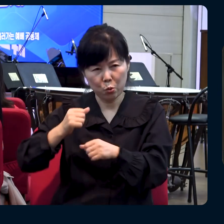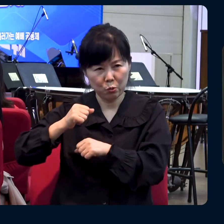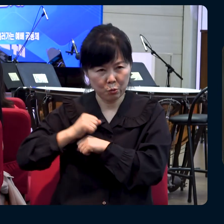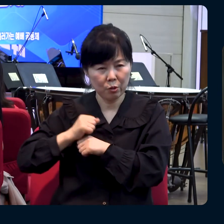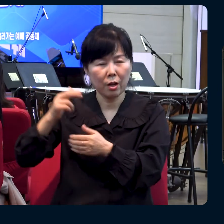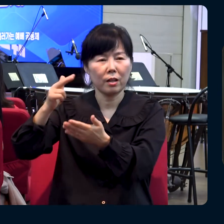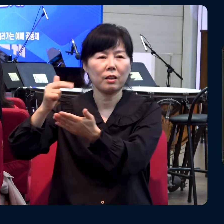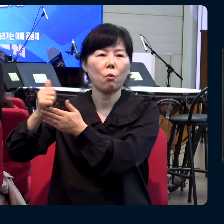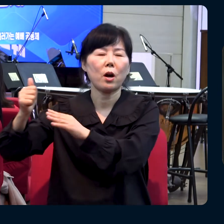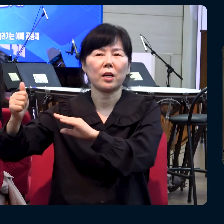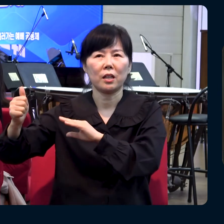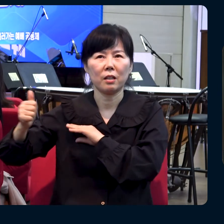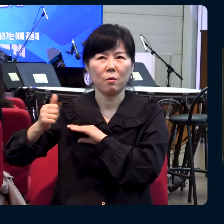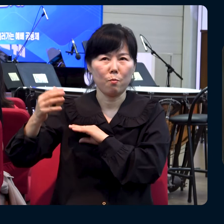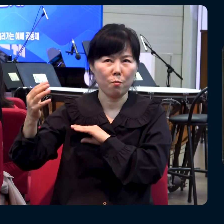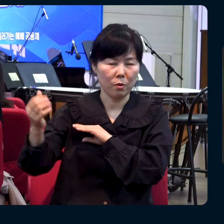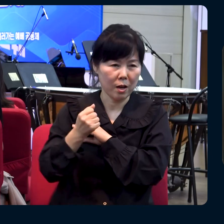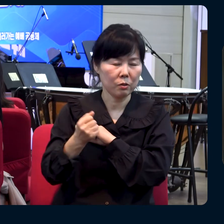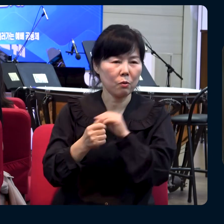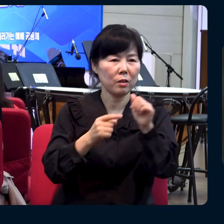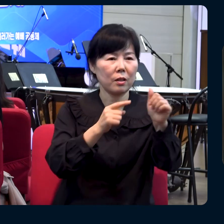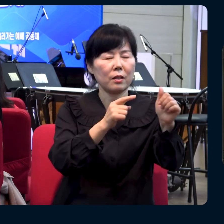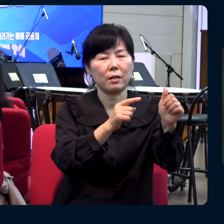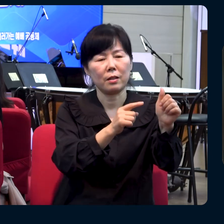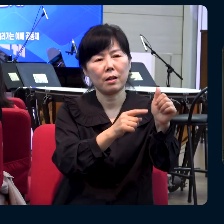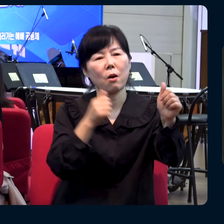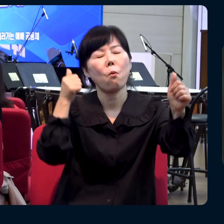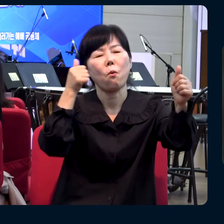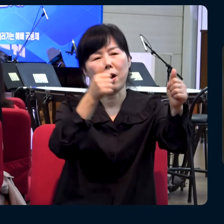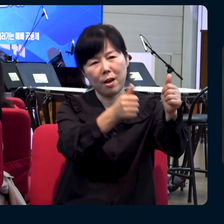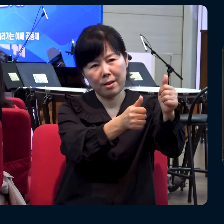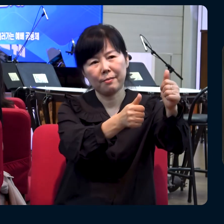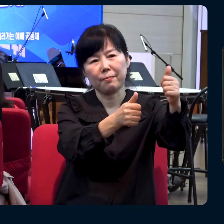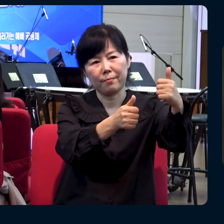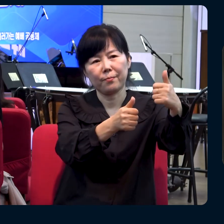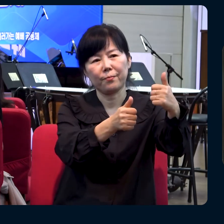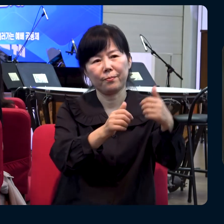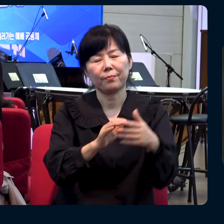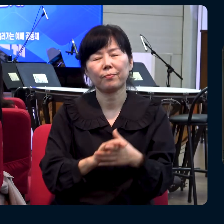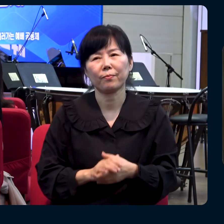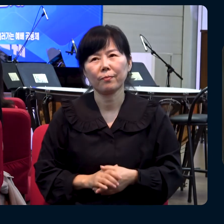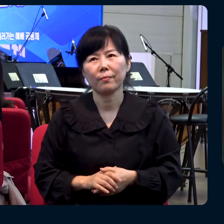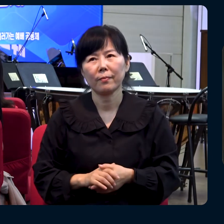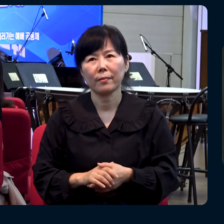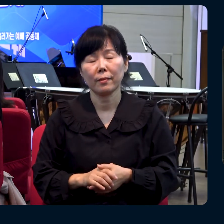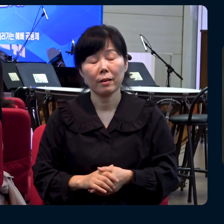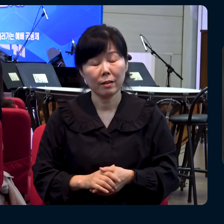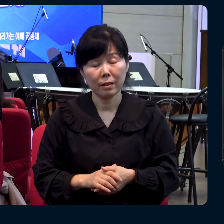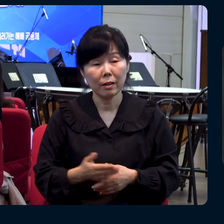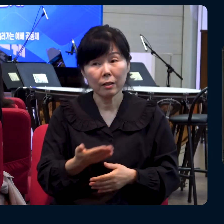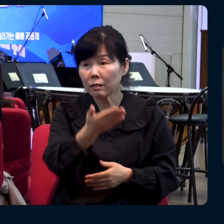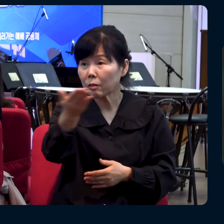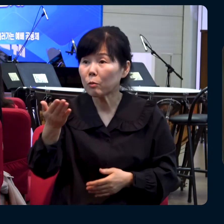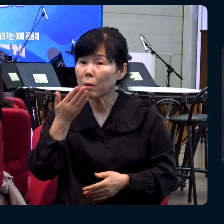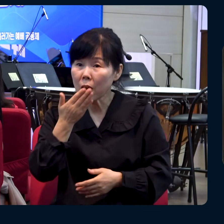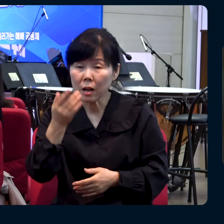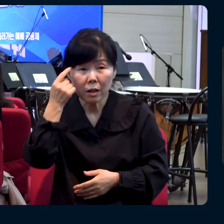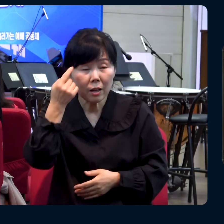만군의 여호와의 이름으로 내게 나아가노라. 여러분 이거 할 수